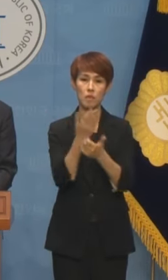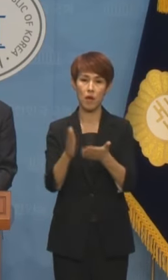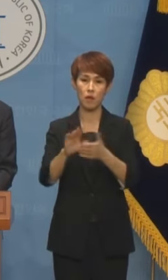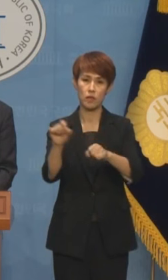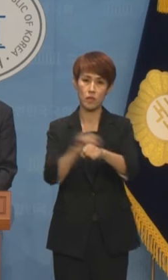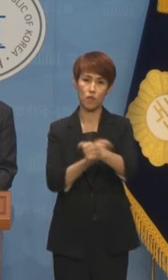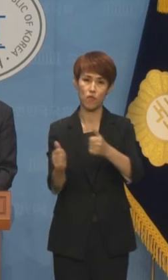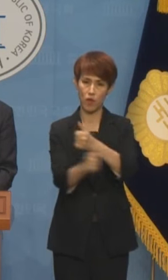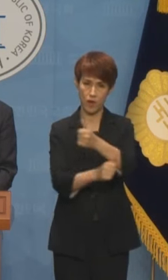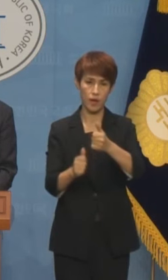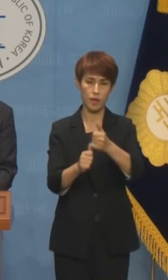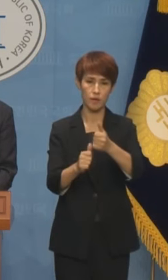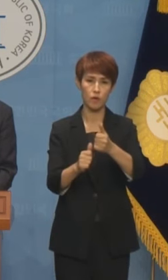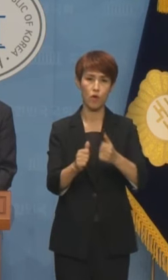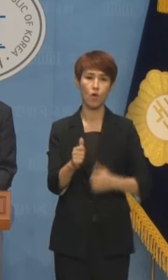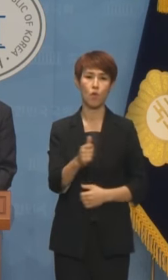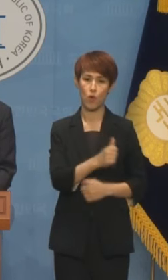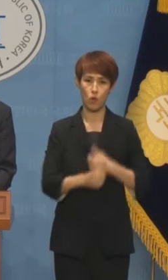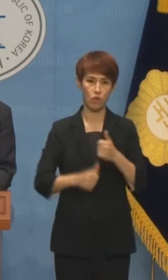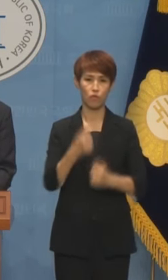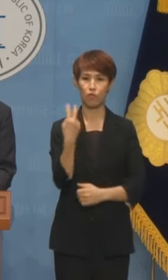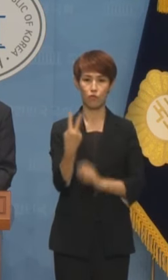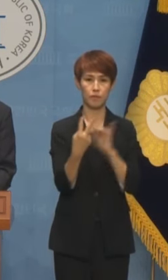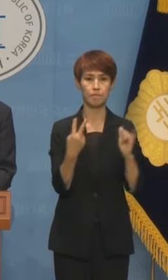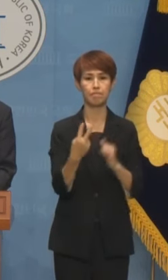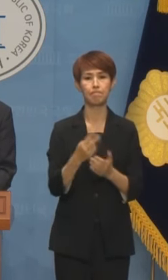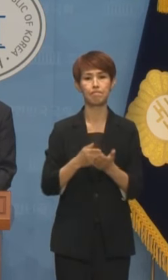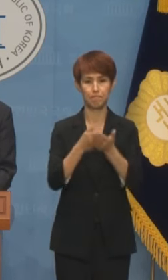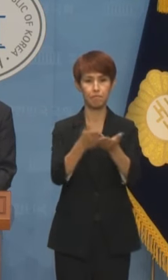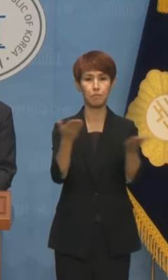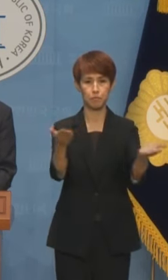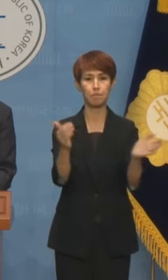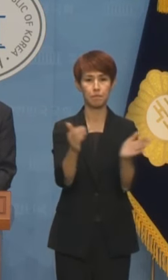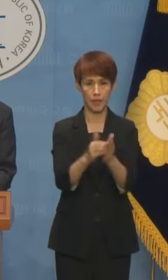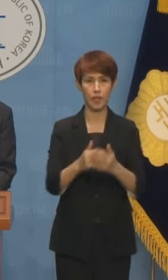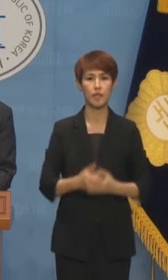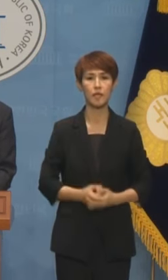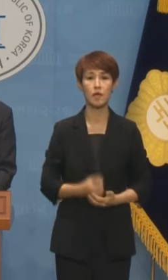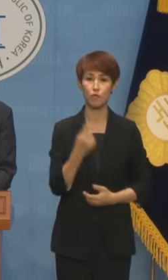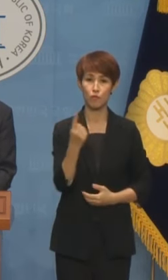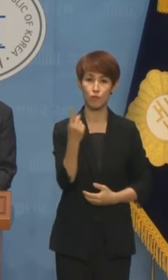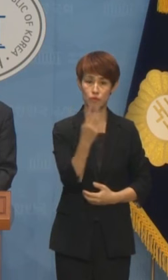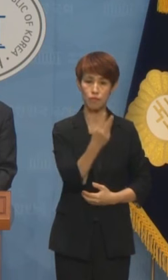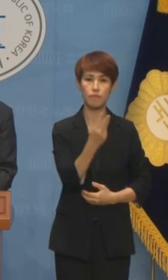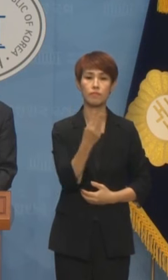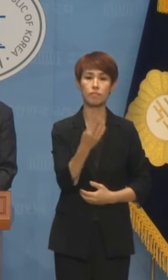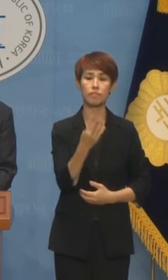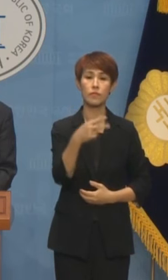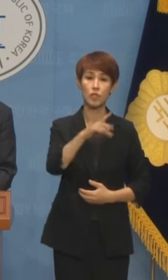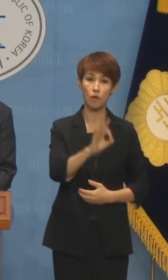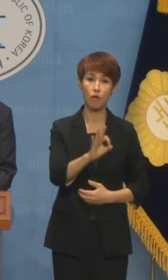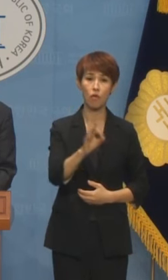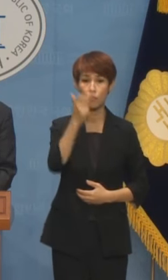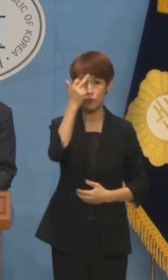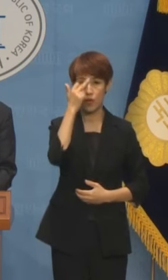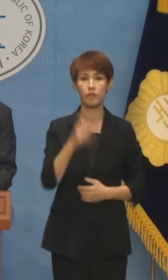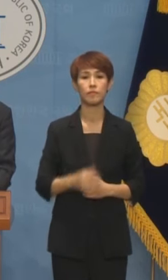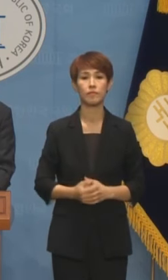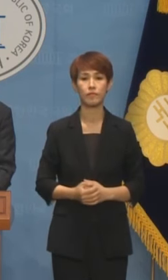연금개혁특위 더불어민주당 위원 고영인, 김성주, 송옥주, 이용우, 정태호,